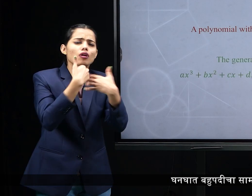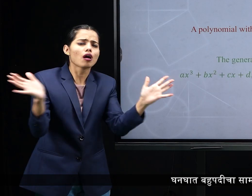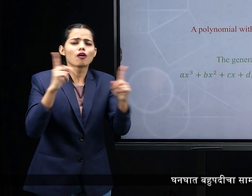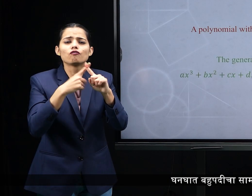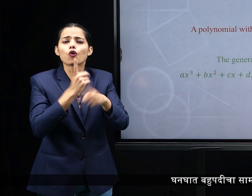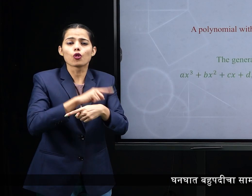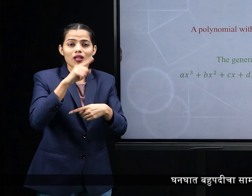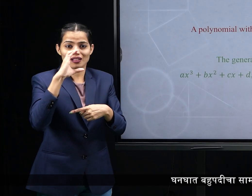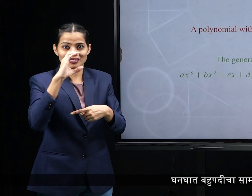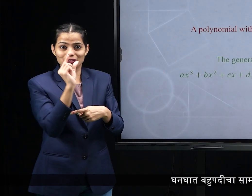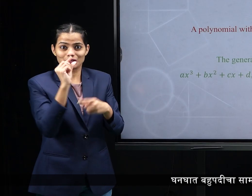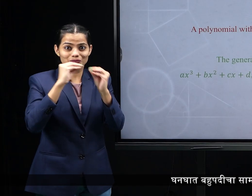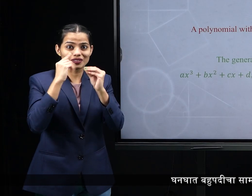घनघात बहुपदीची सामान्य स्वरूप